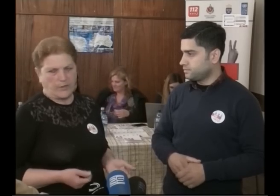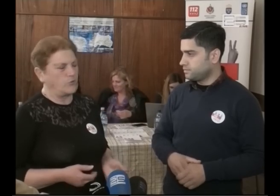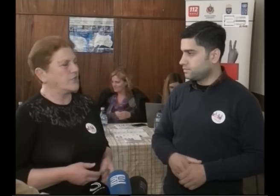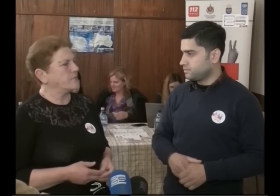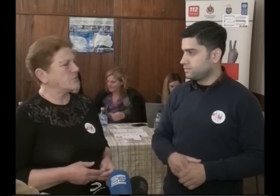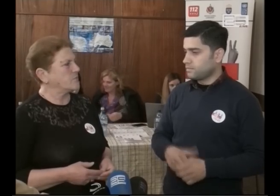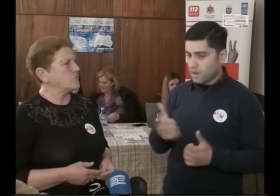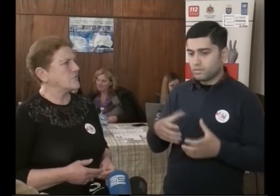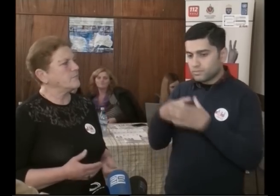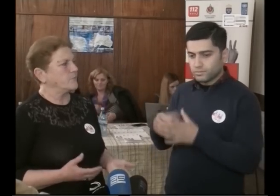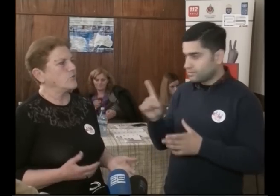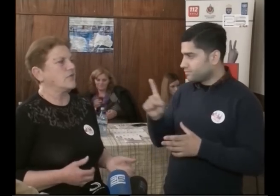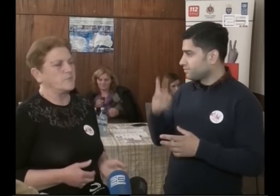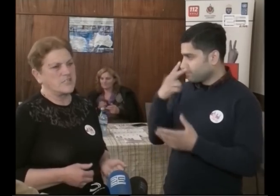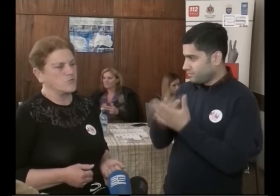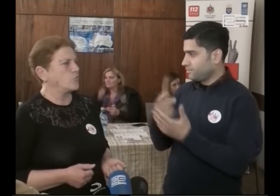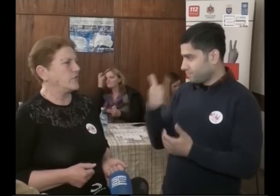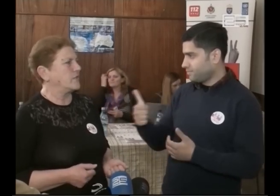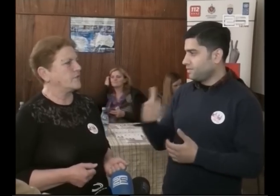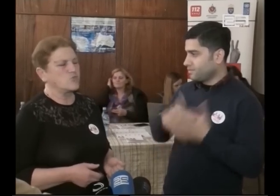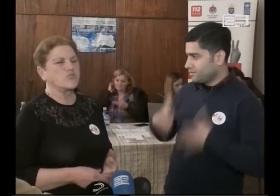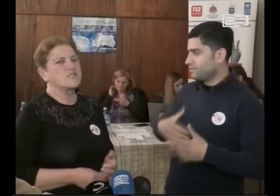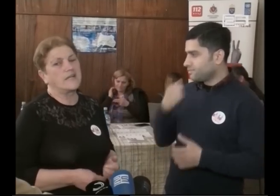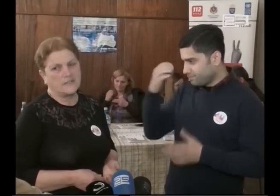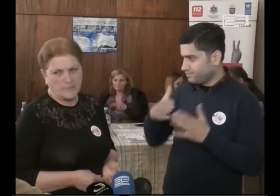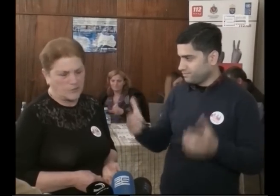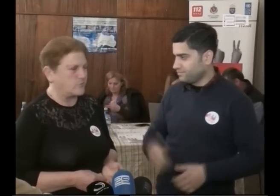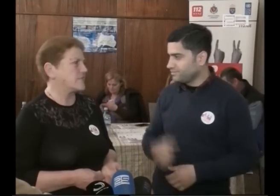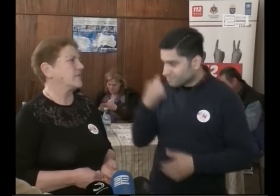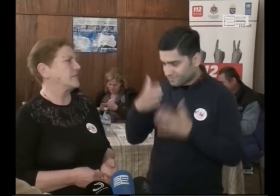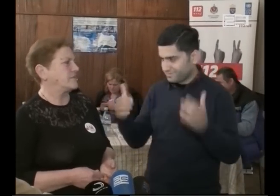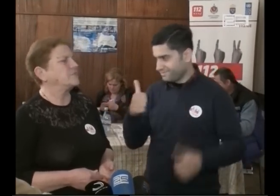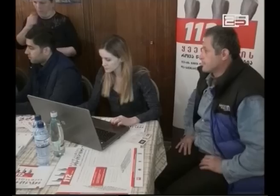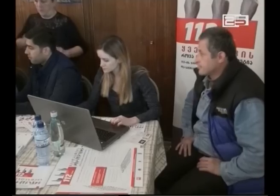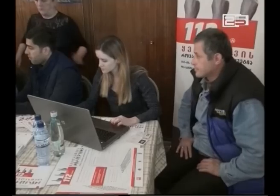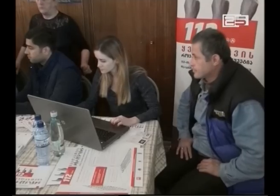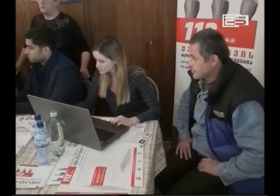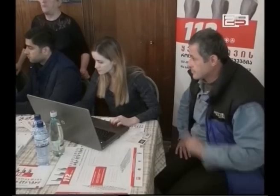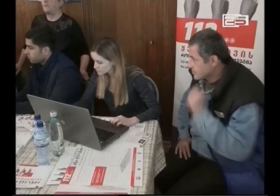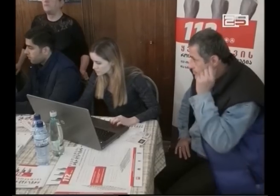გაადვილებული იქნება ჩემთვის და მე მგონი ხელმისაწვდომი იქნება, რისთვისაც ძალიან დიდ მადლობას გიხდით.